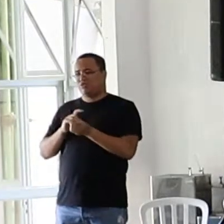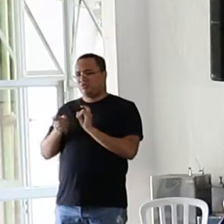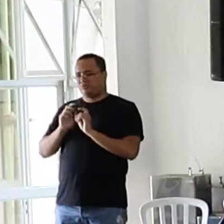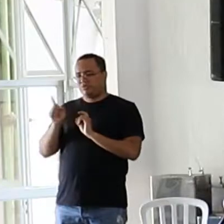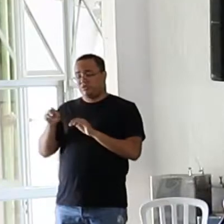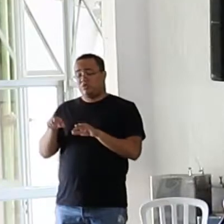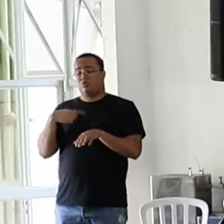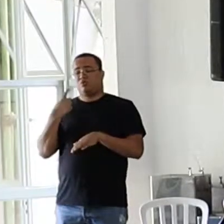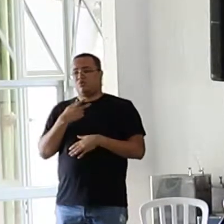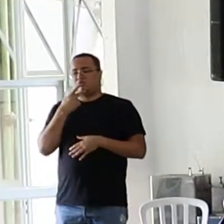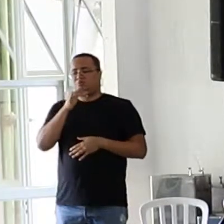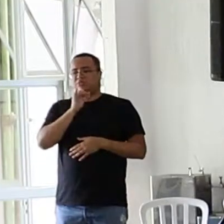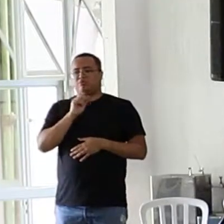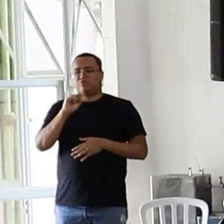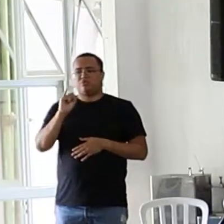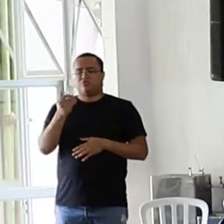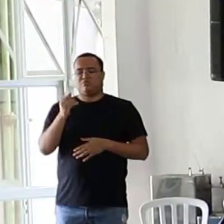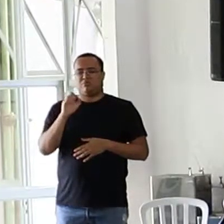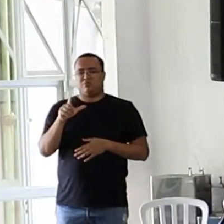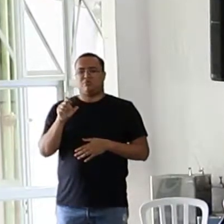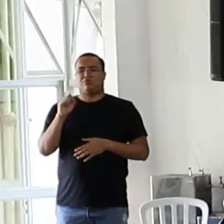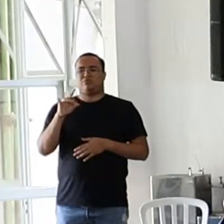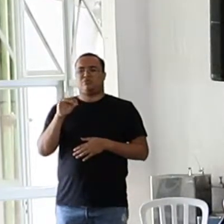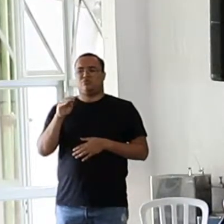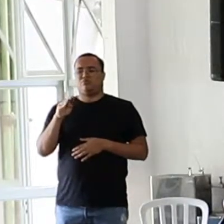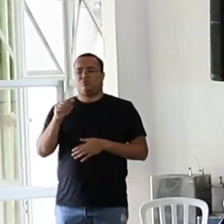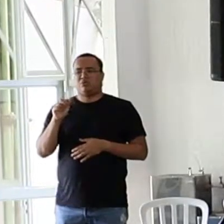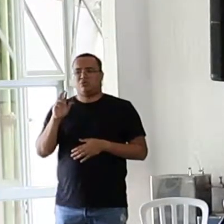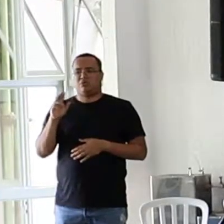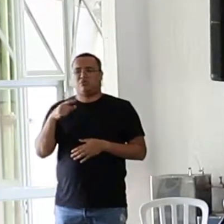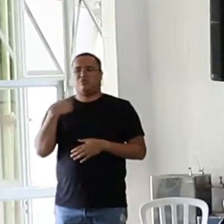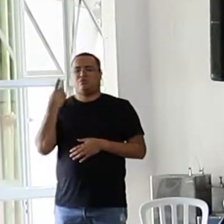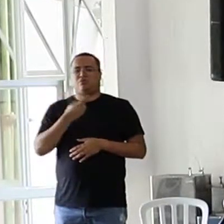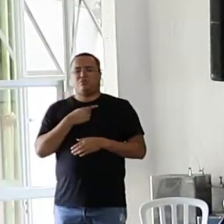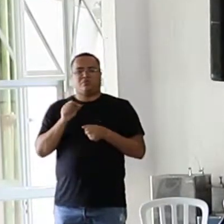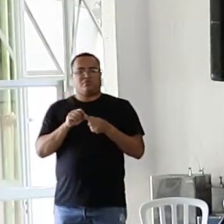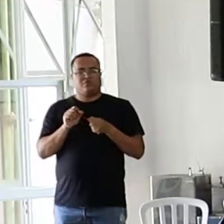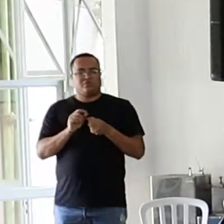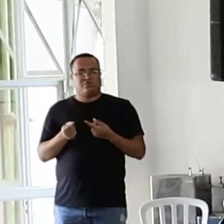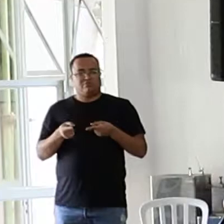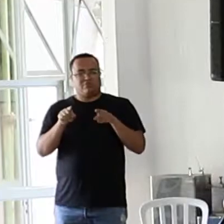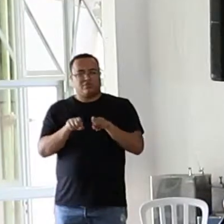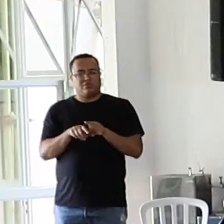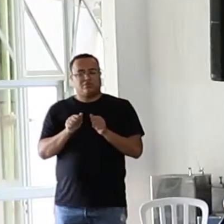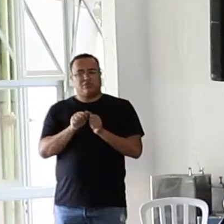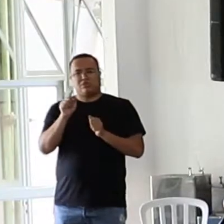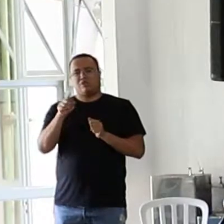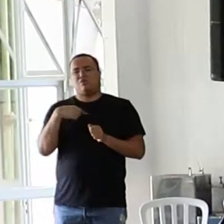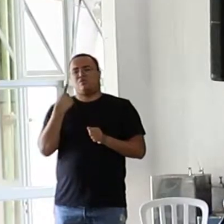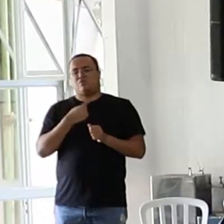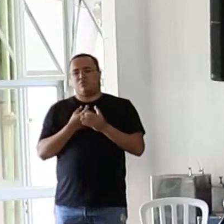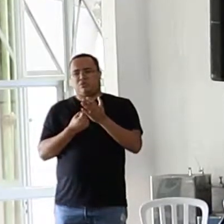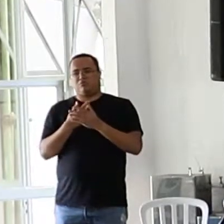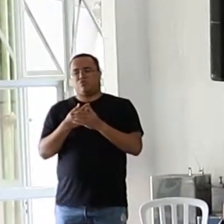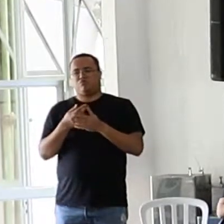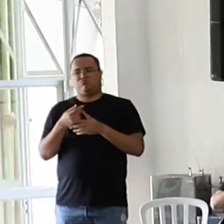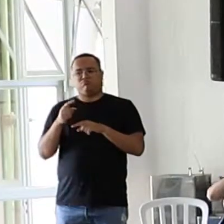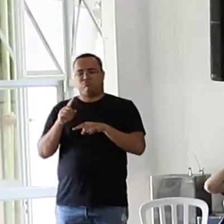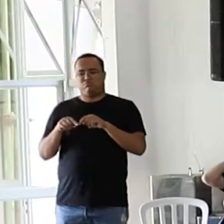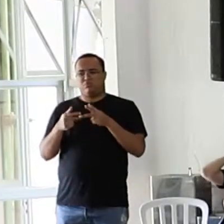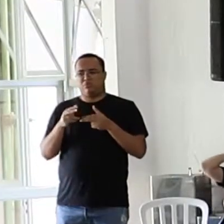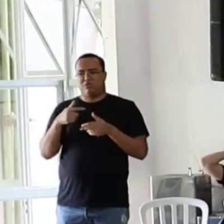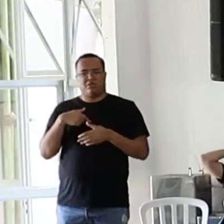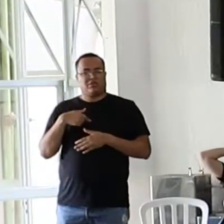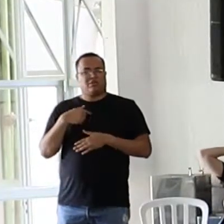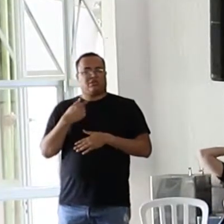eu quero falar do eudo e é um e da nossa secretaria nessa parte de dessa parte